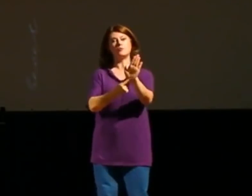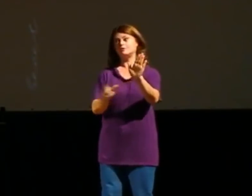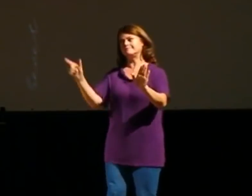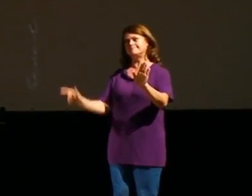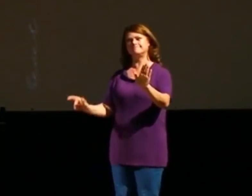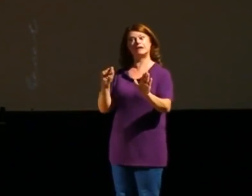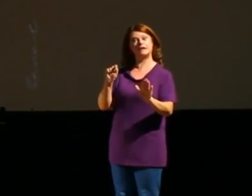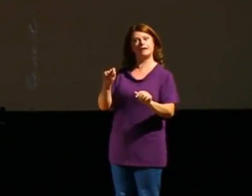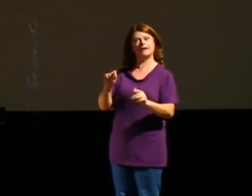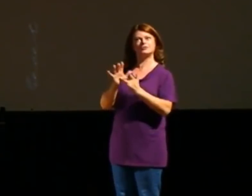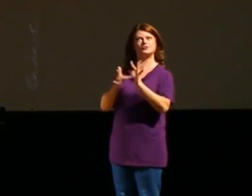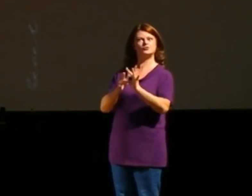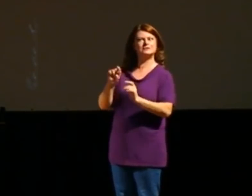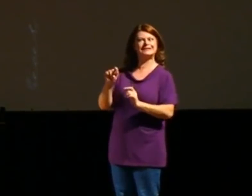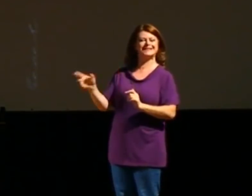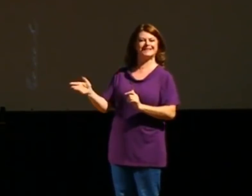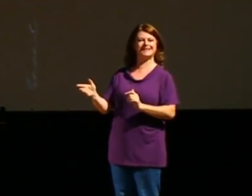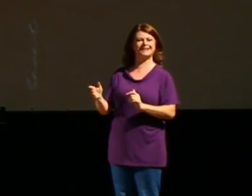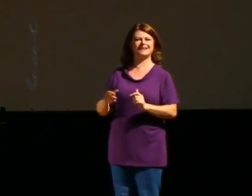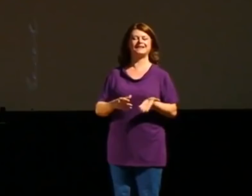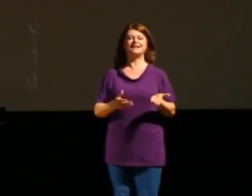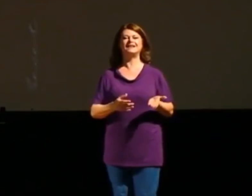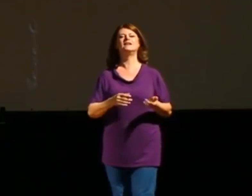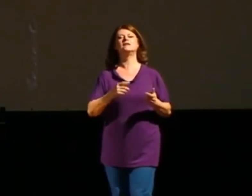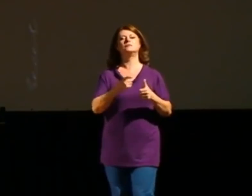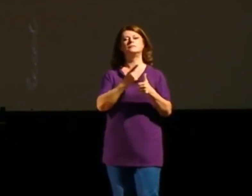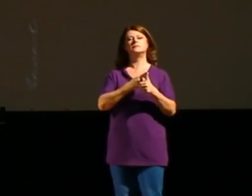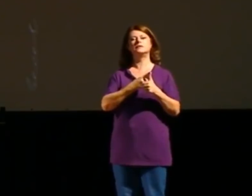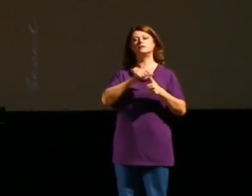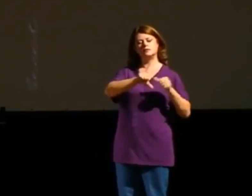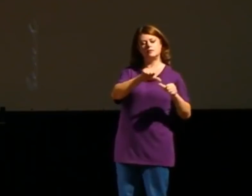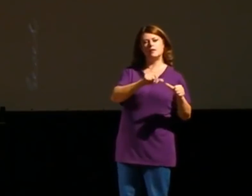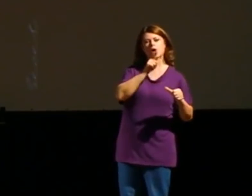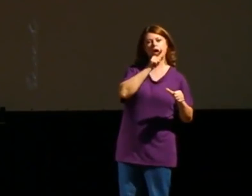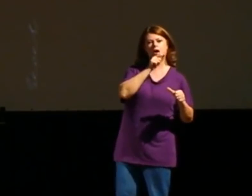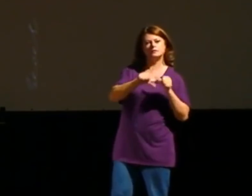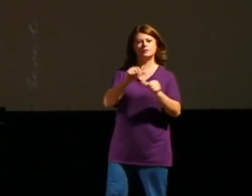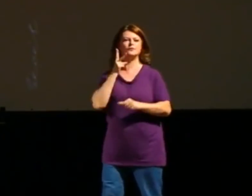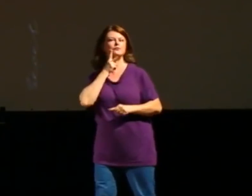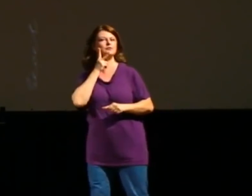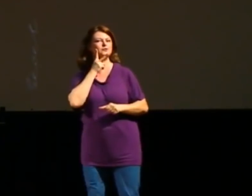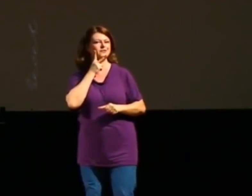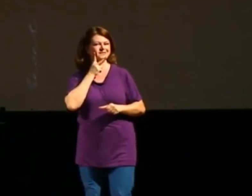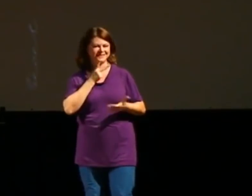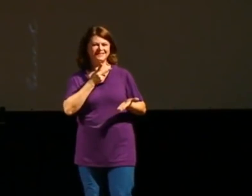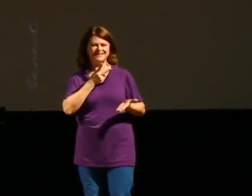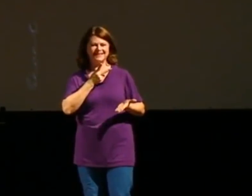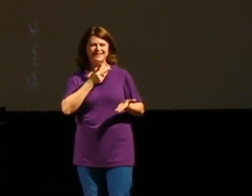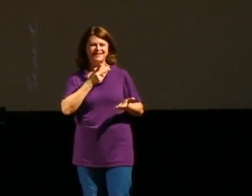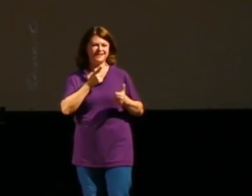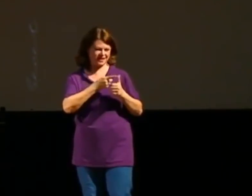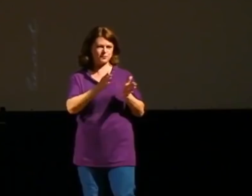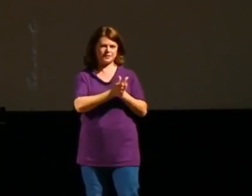2 de João, ele transforma água em vinho e ele diz: eu sou a videira verdadeira. Todo ramo que está em mim